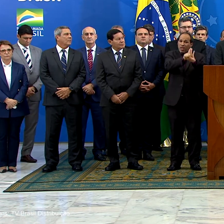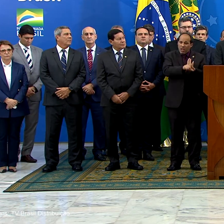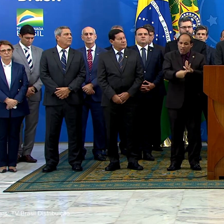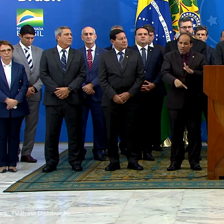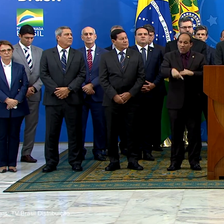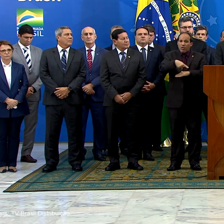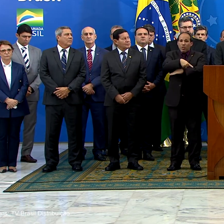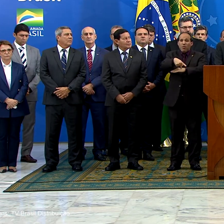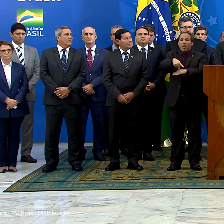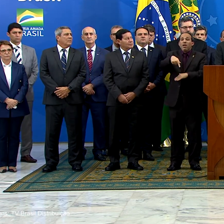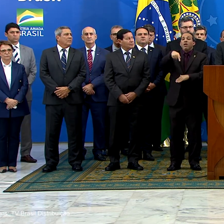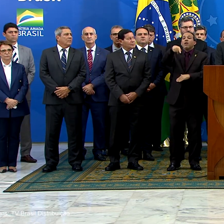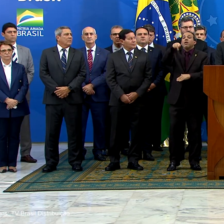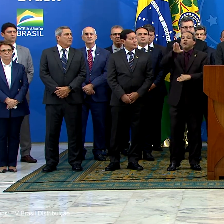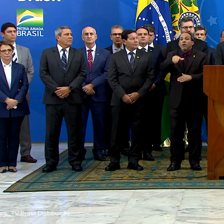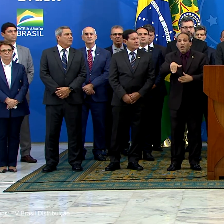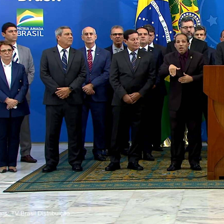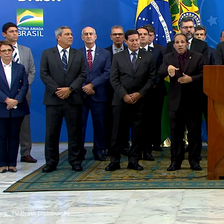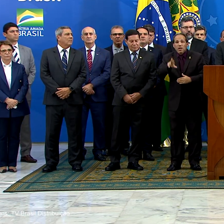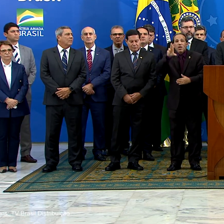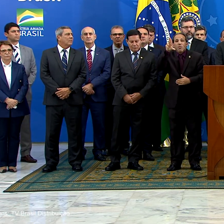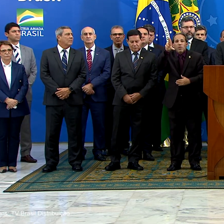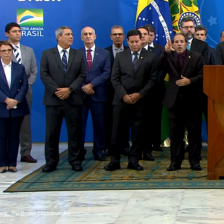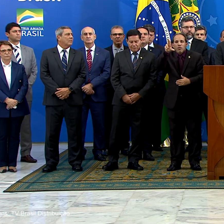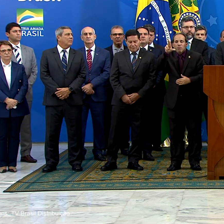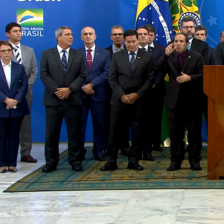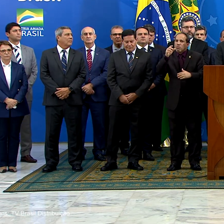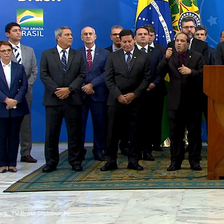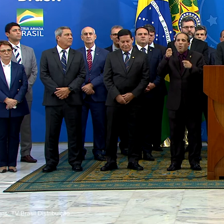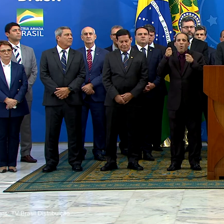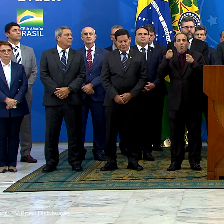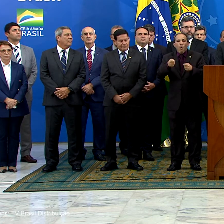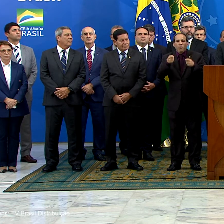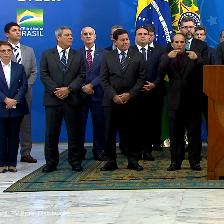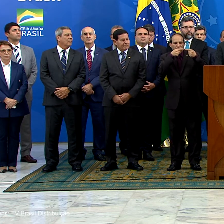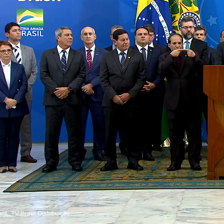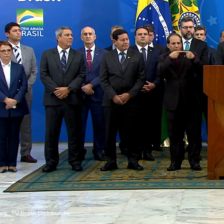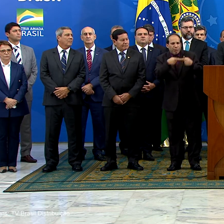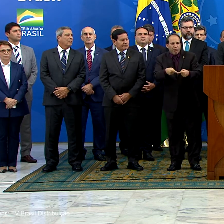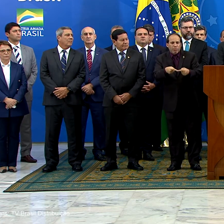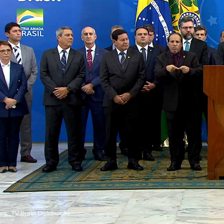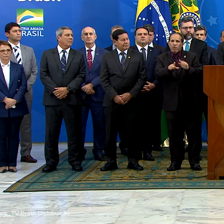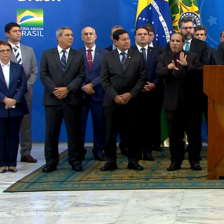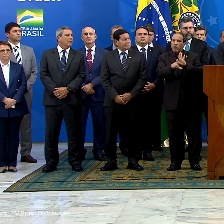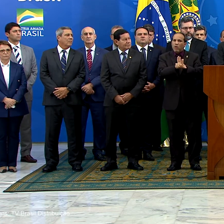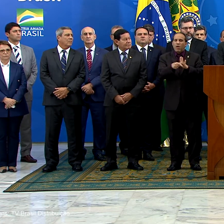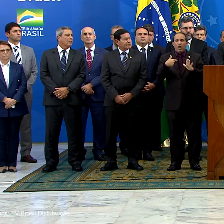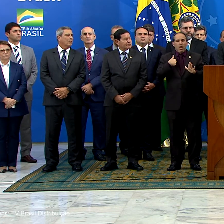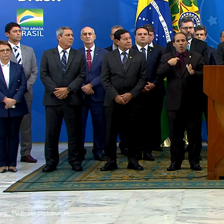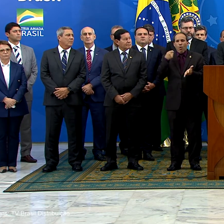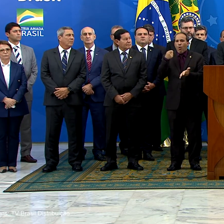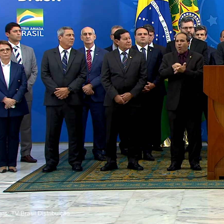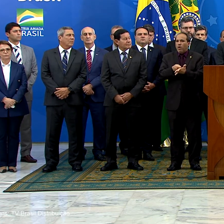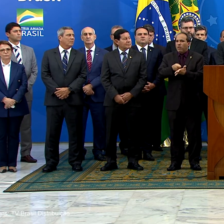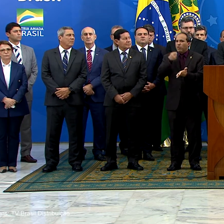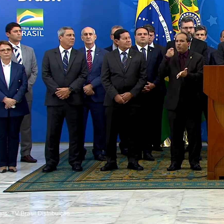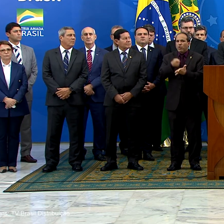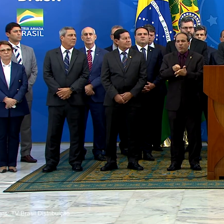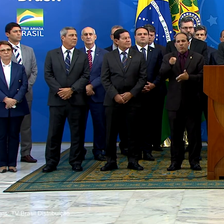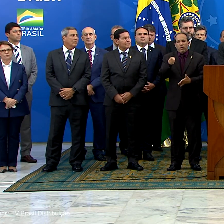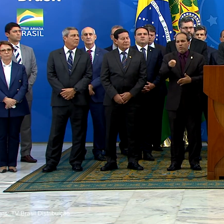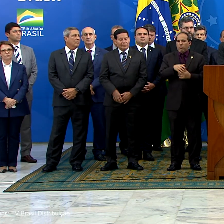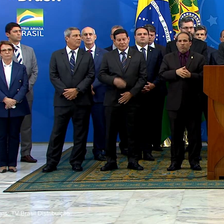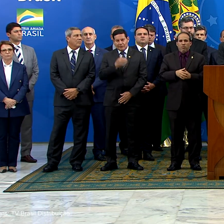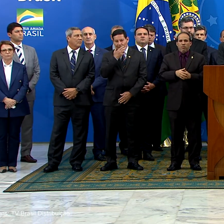quem as conduz a não abro mão disso e não